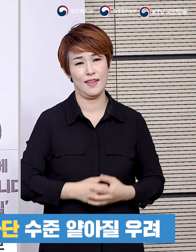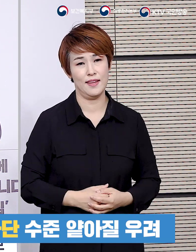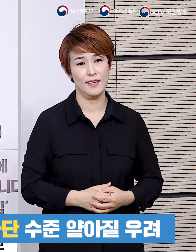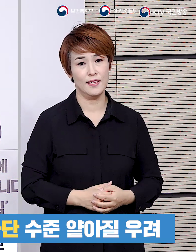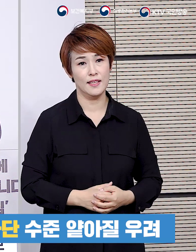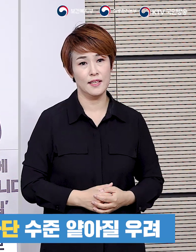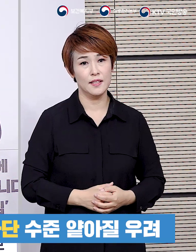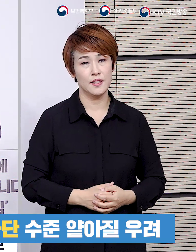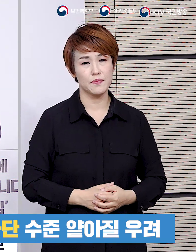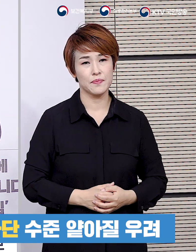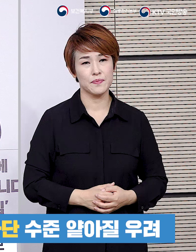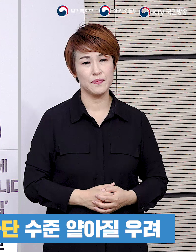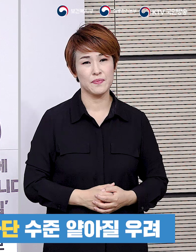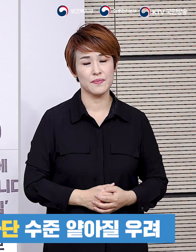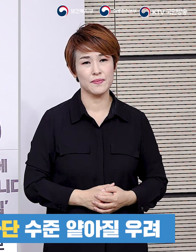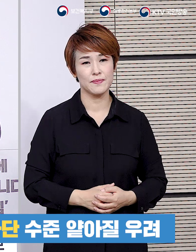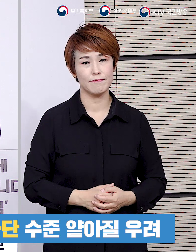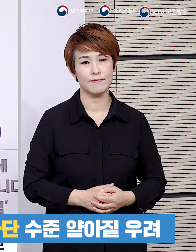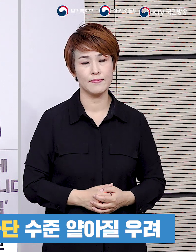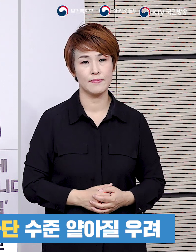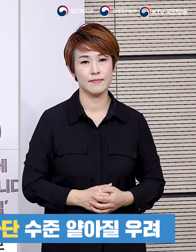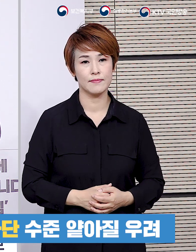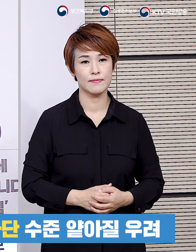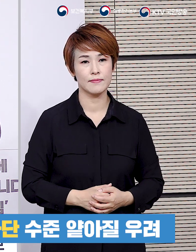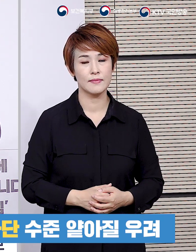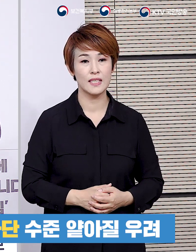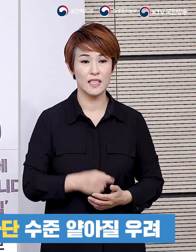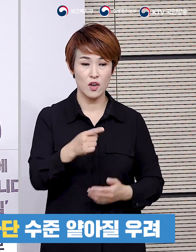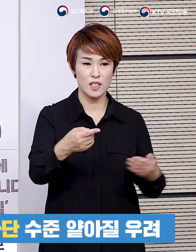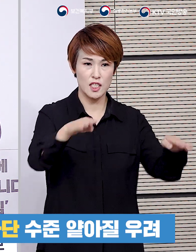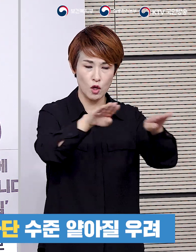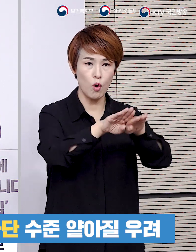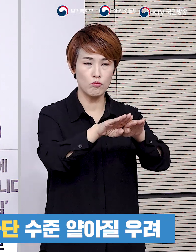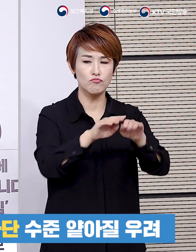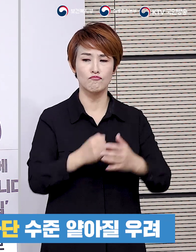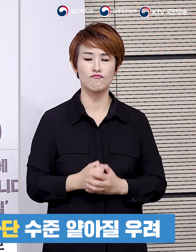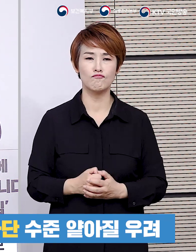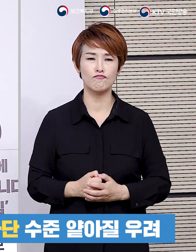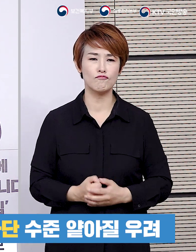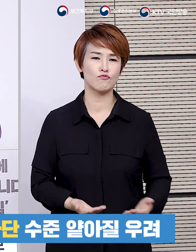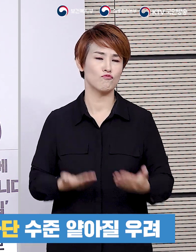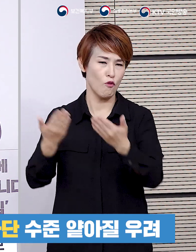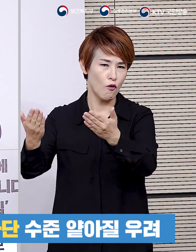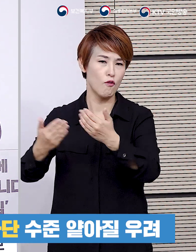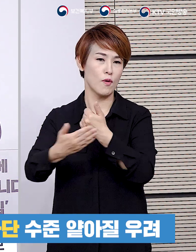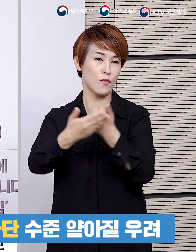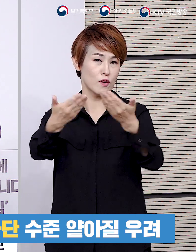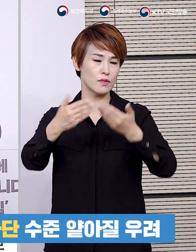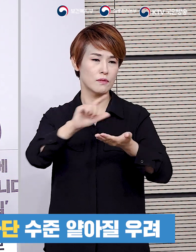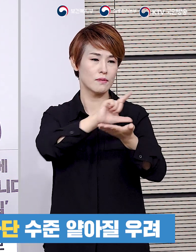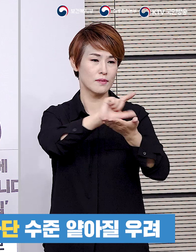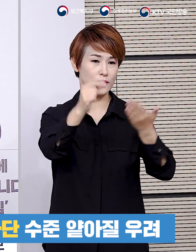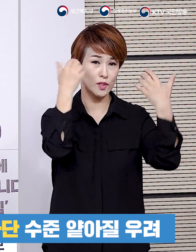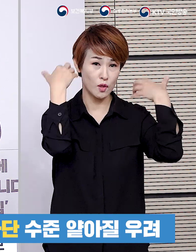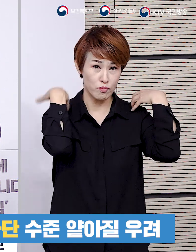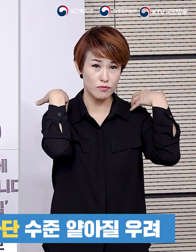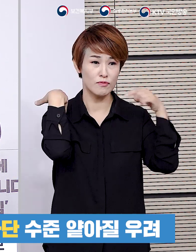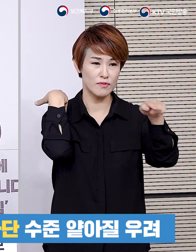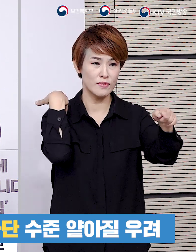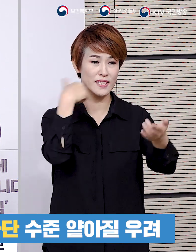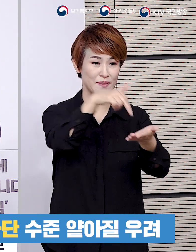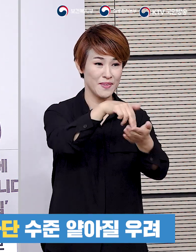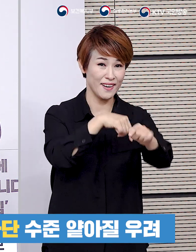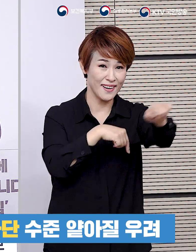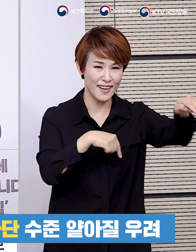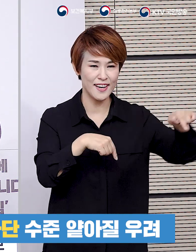기울이고 가능하다면 이러한 시설을 흔쾌히 제공하고 협력해 주신 지자체에 대해서도